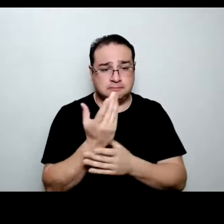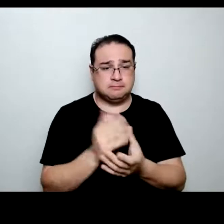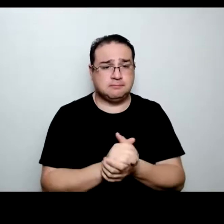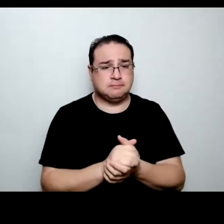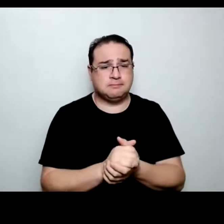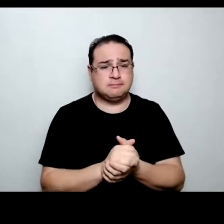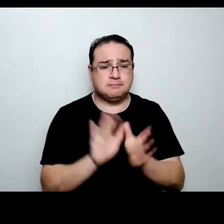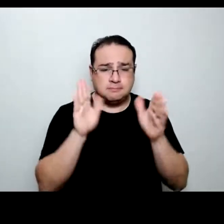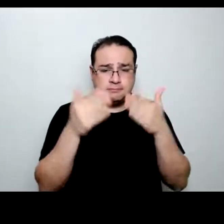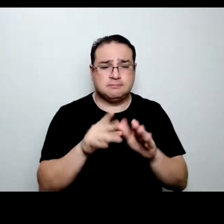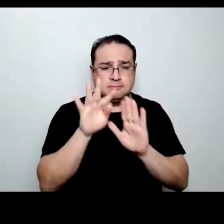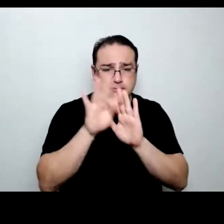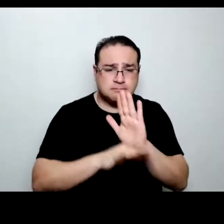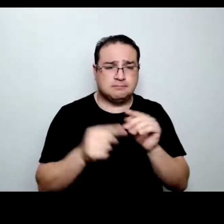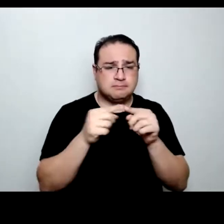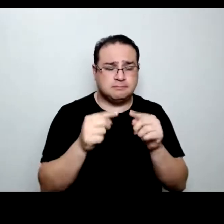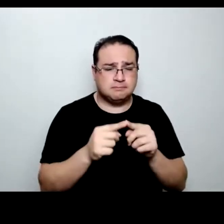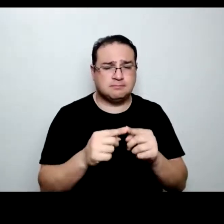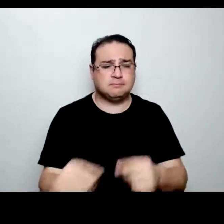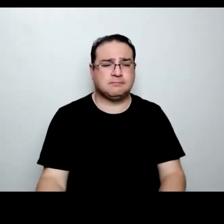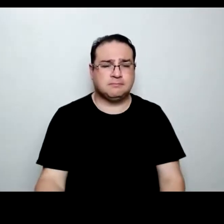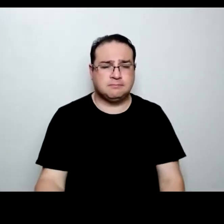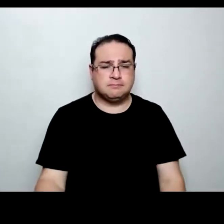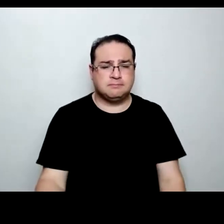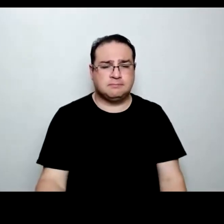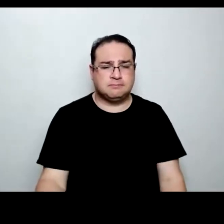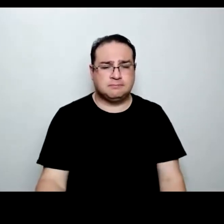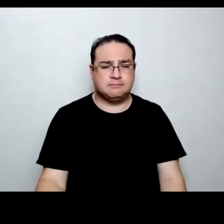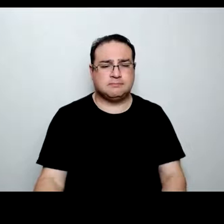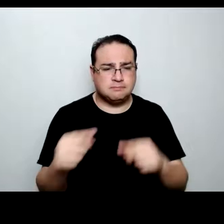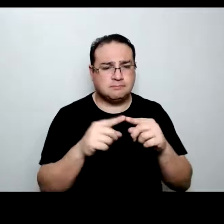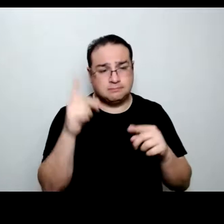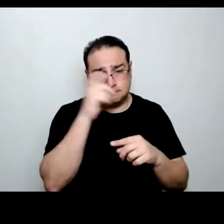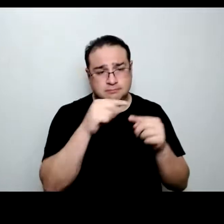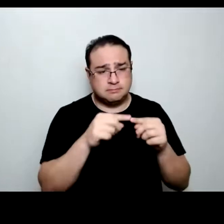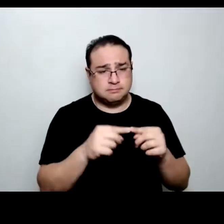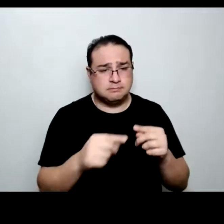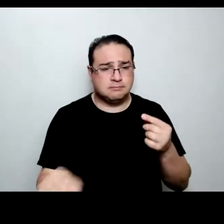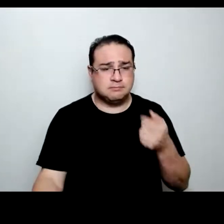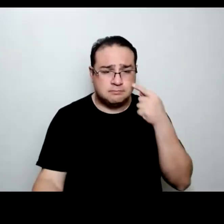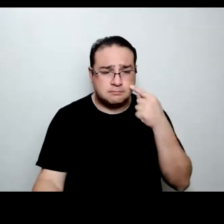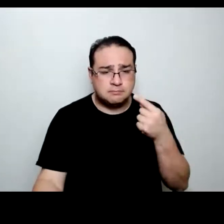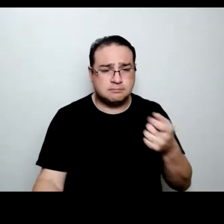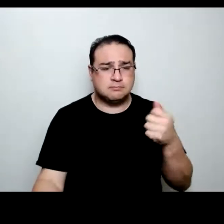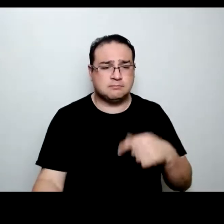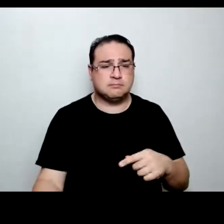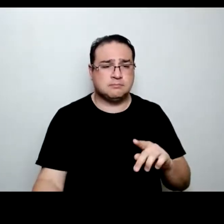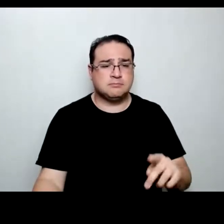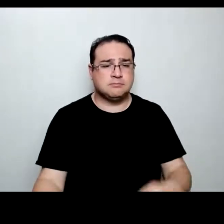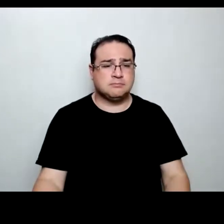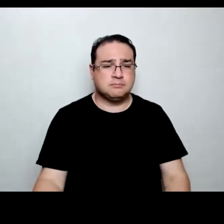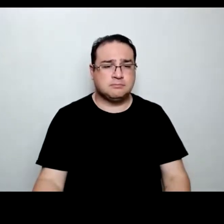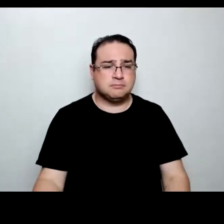ser um material simplesmente de muito difícil manipulação. Mesmo para a impressão